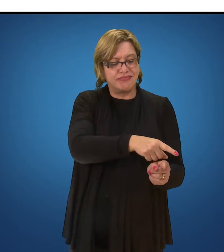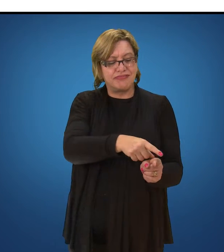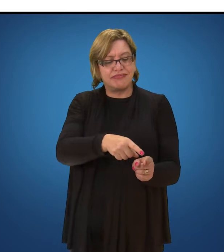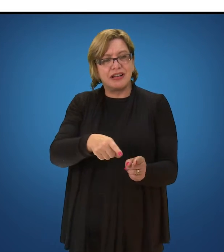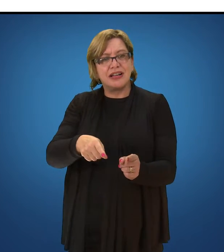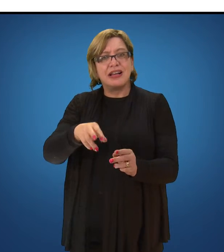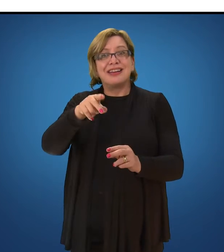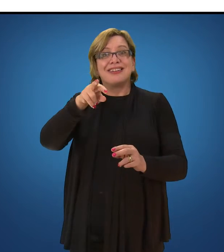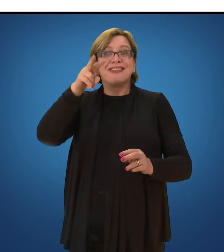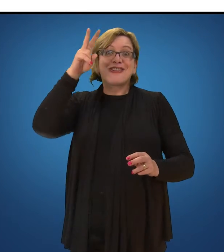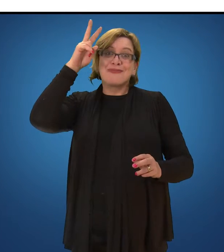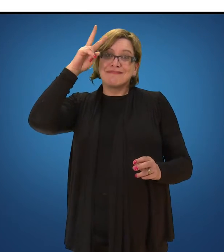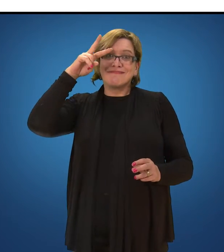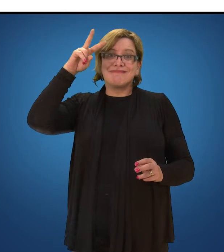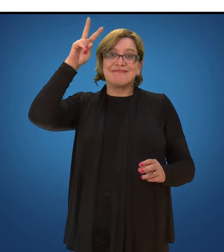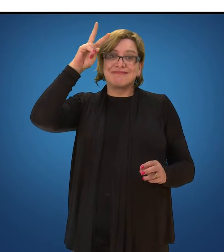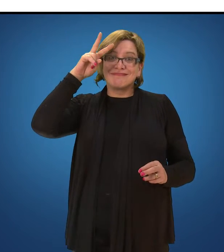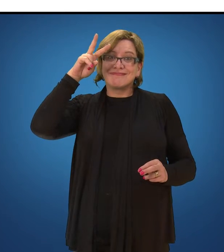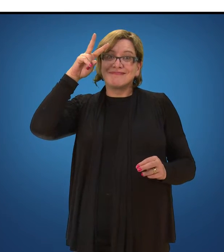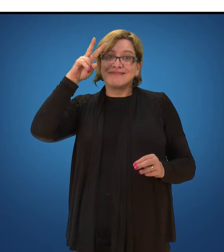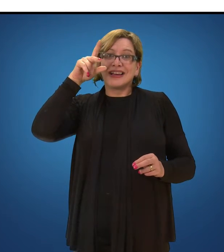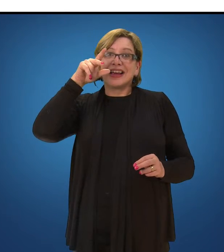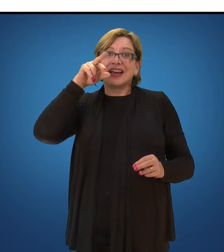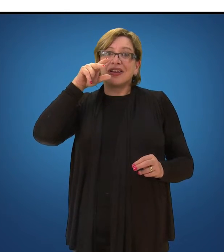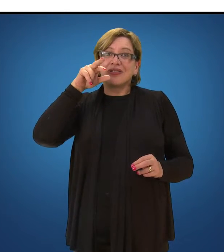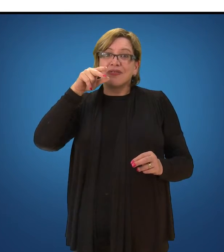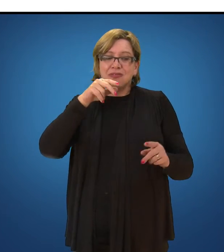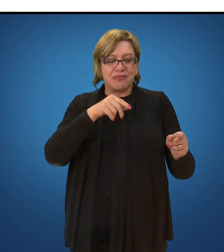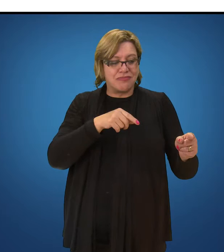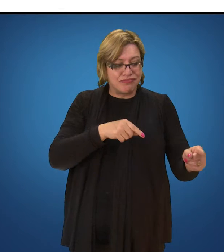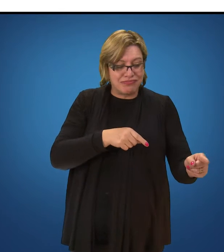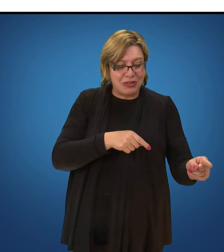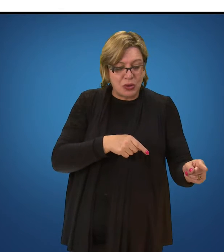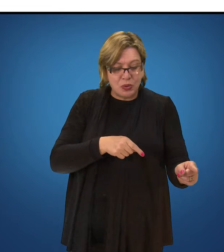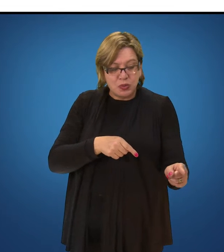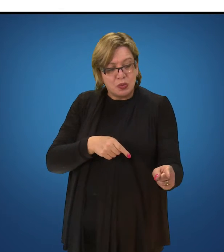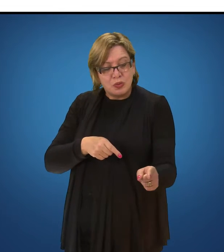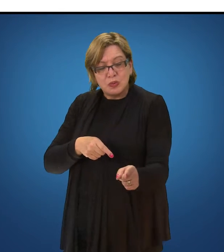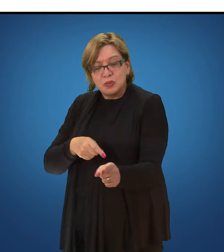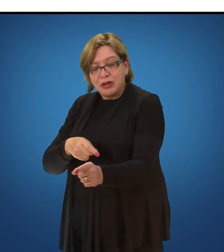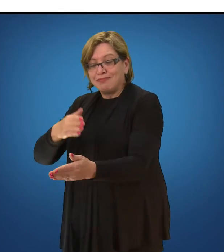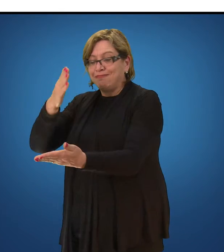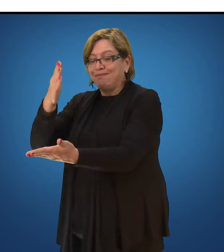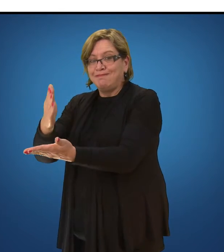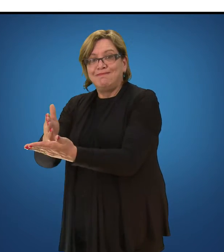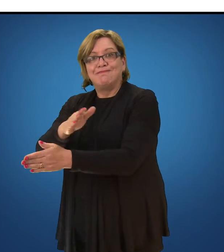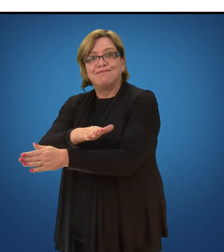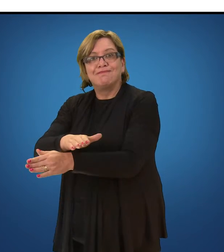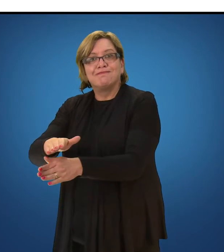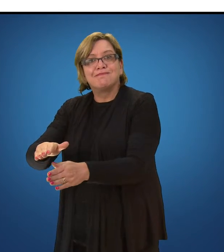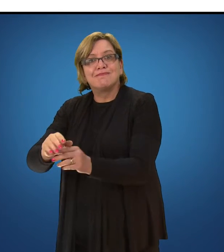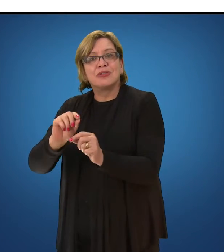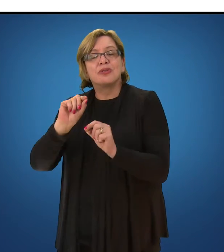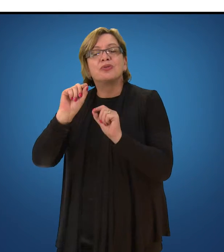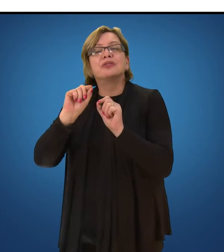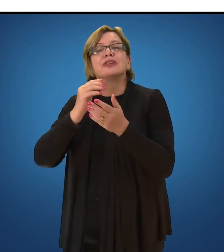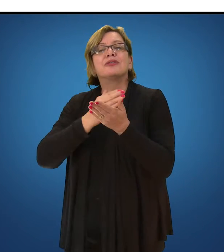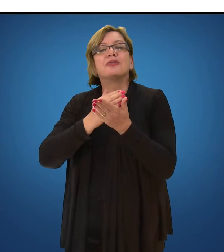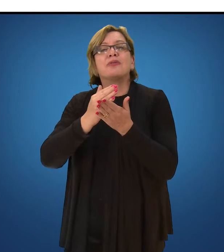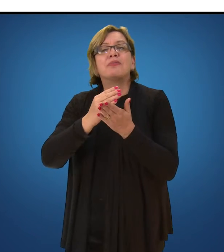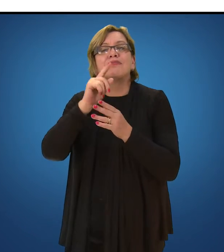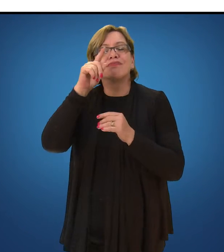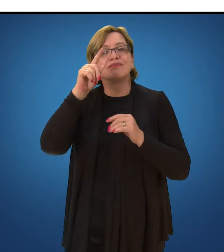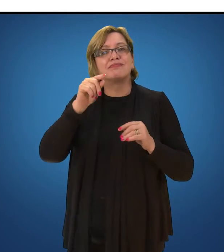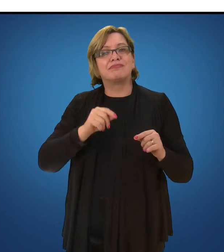como uma história que tem um começo, um meio e um fim. Qual é o começo? Bem,